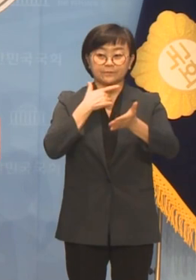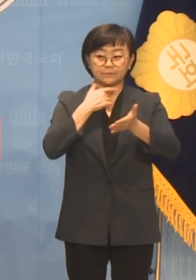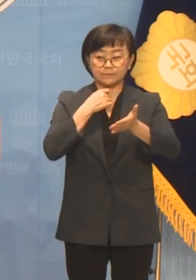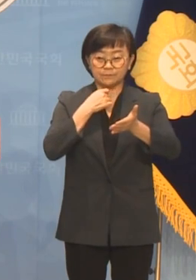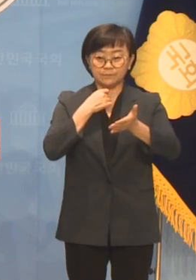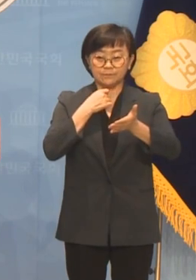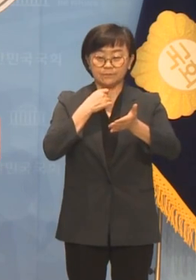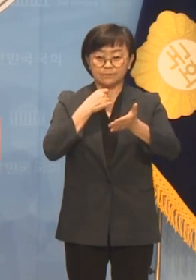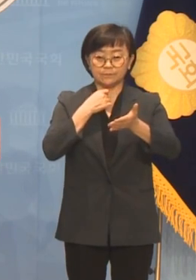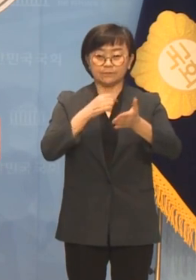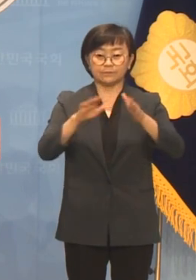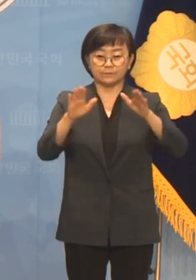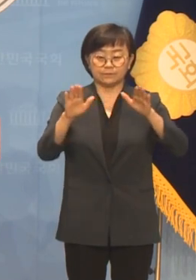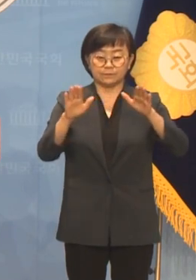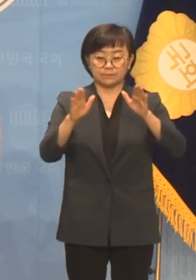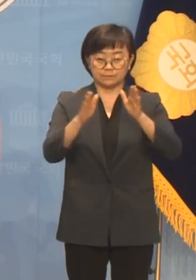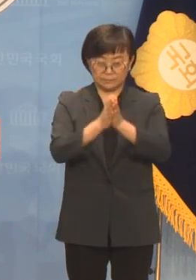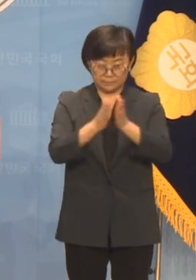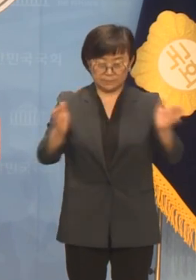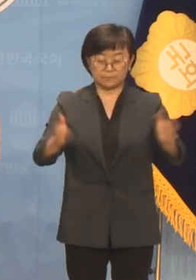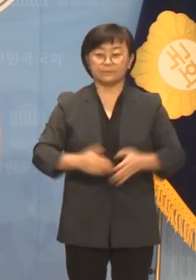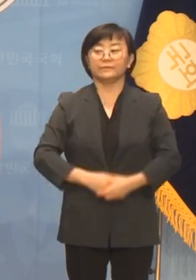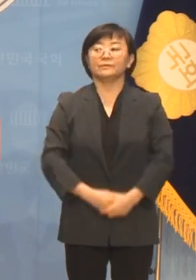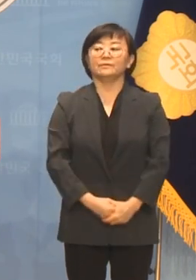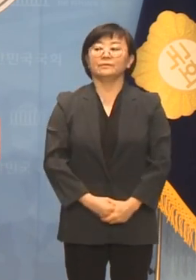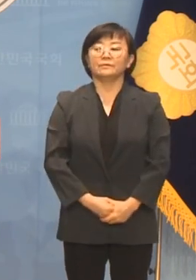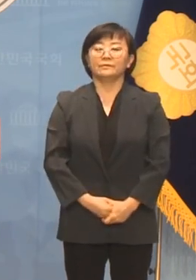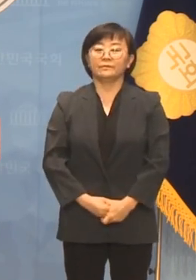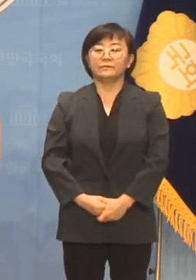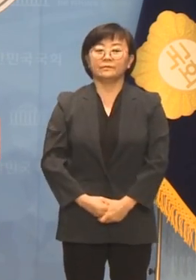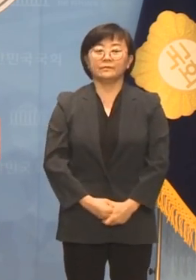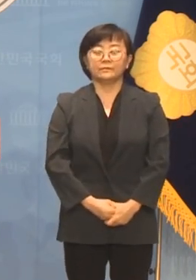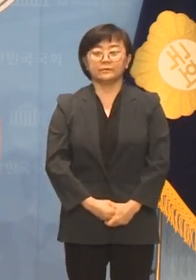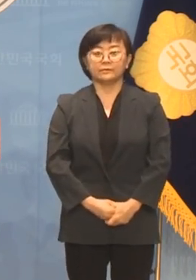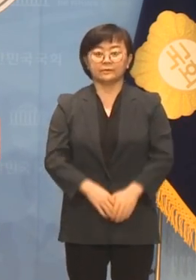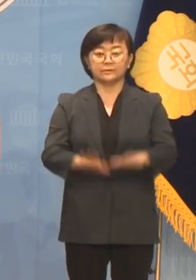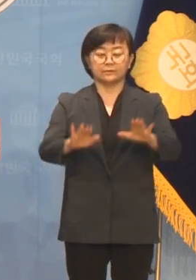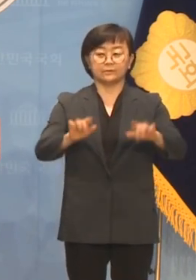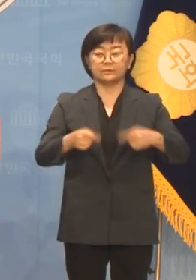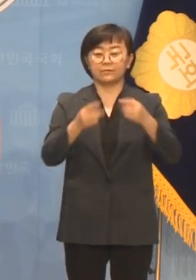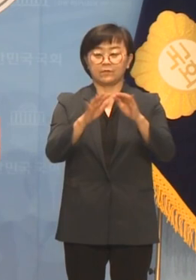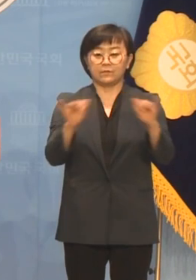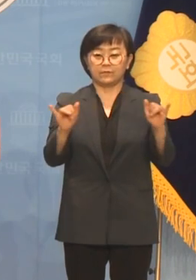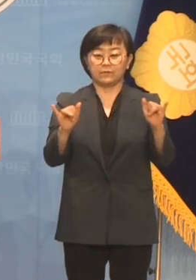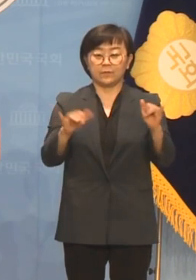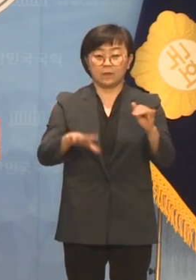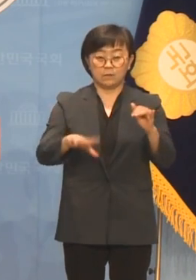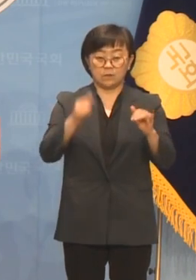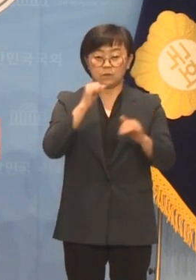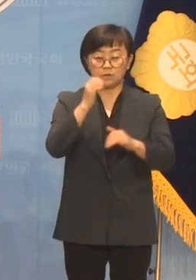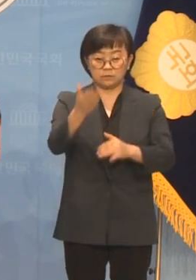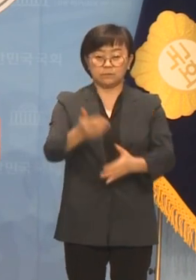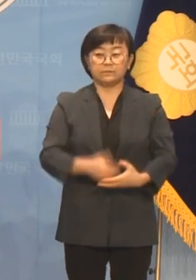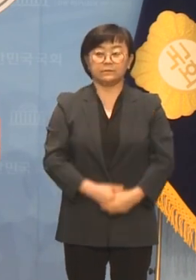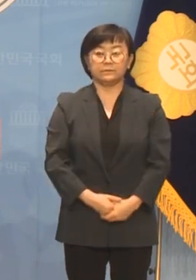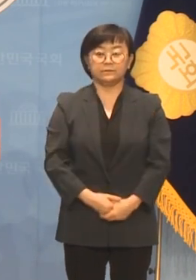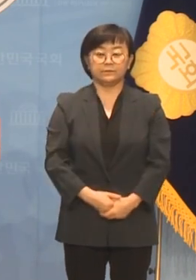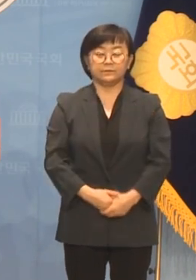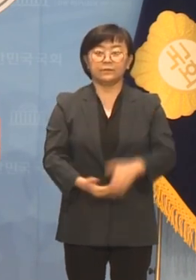하려고 이번 기자회견을 개최하게 되었습니다. 오늘 참석자분들 먼저 소개해 드리도록